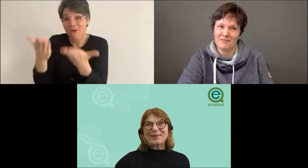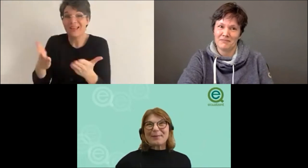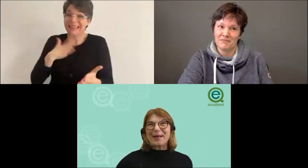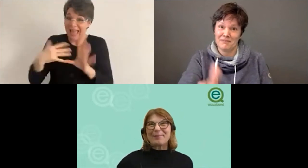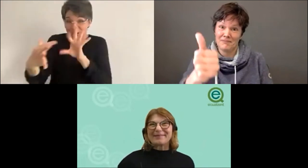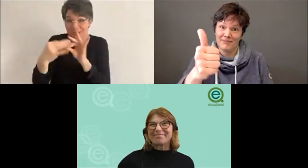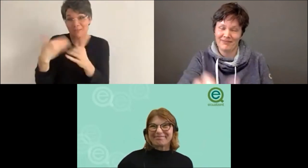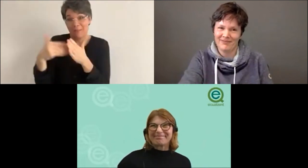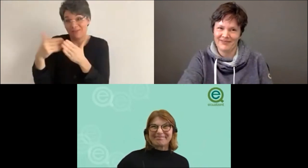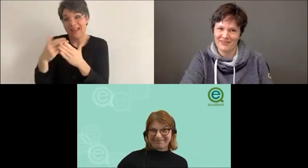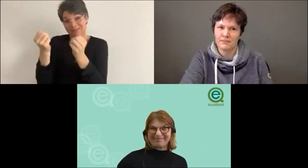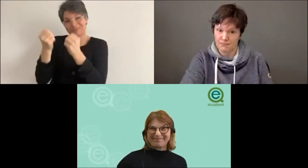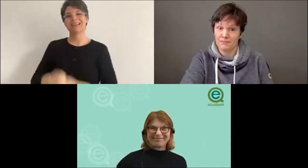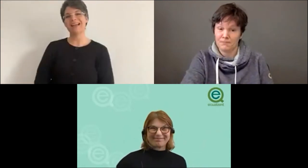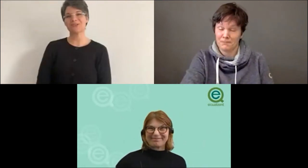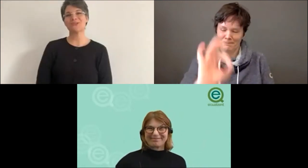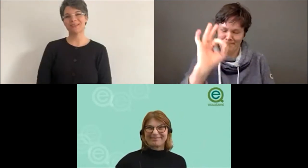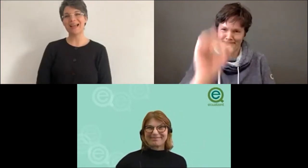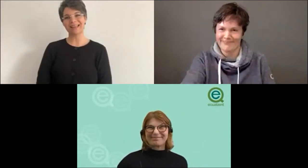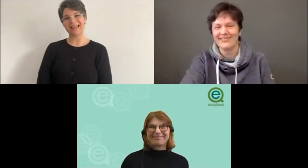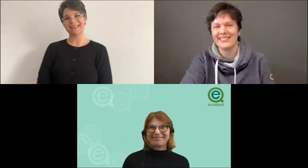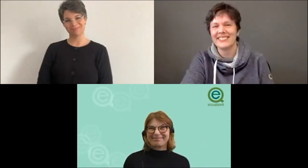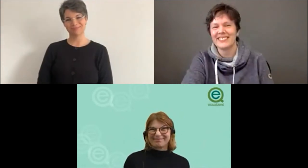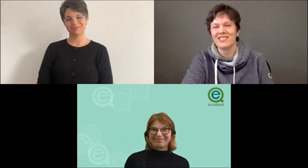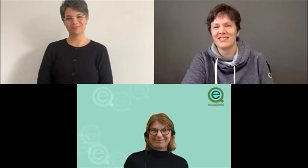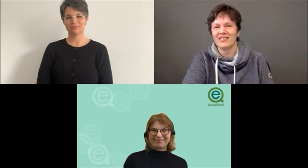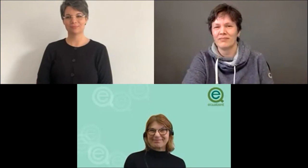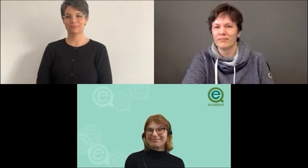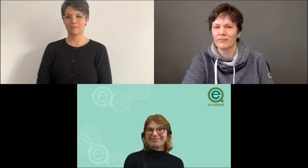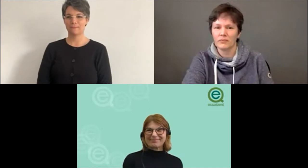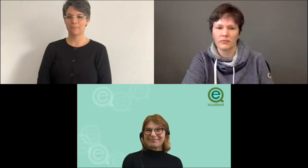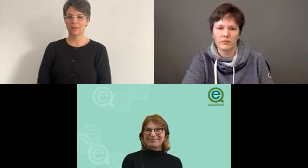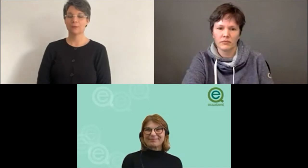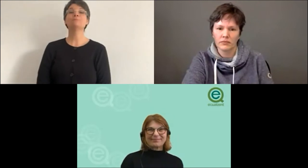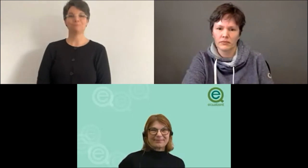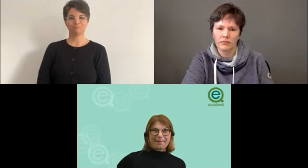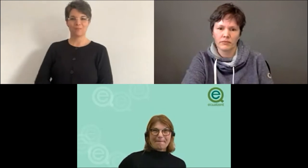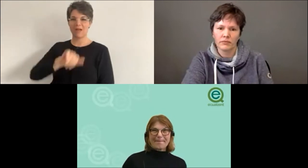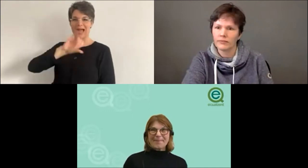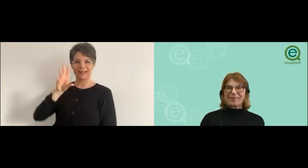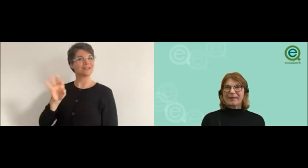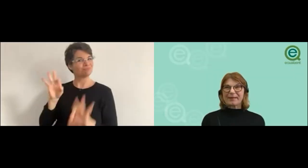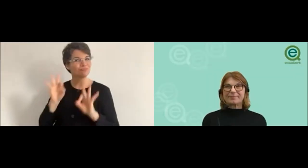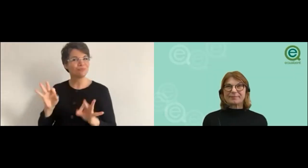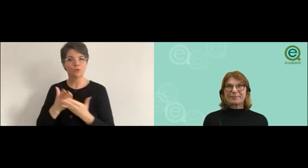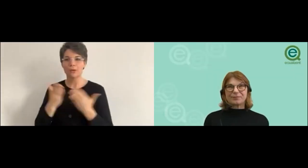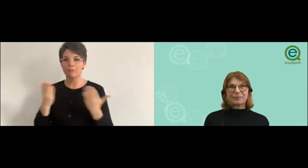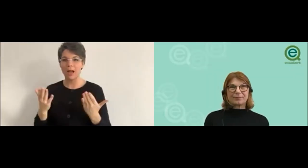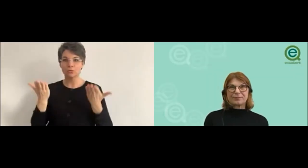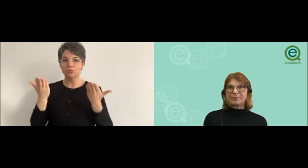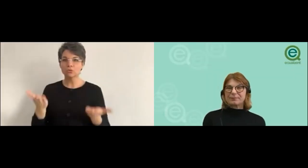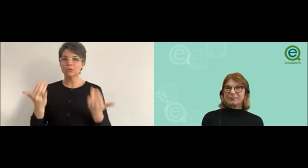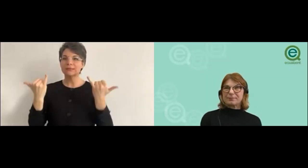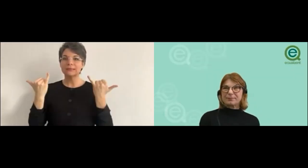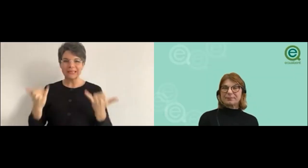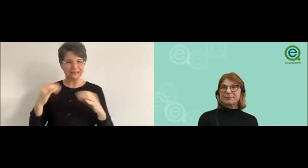dir zusammenarbeiten. Dankeschön, ja, gerne. Wunderbar, dann haben wir noch eine Frage